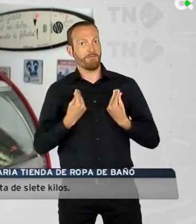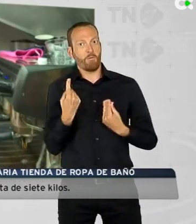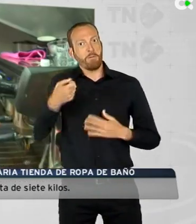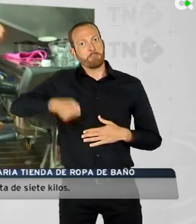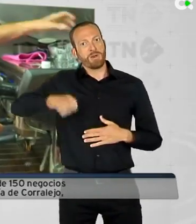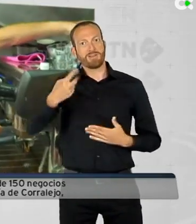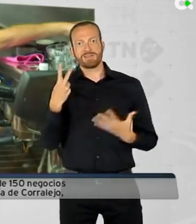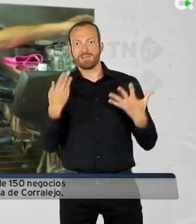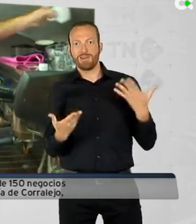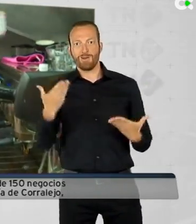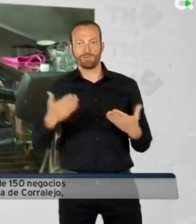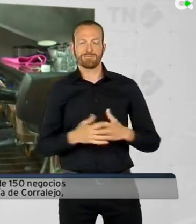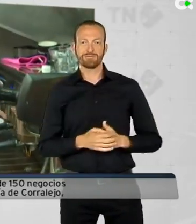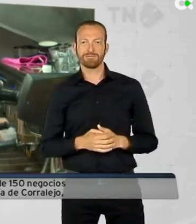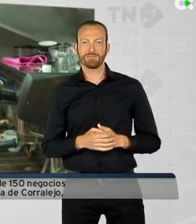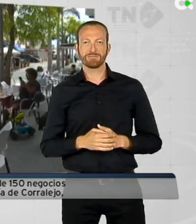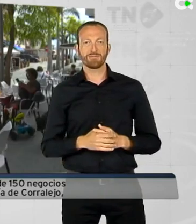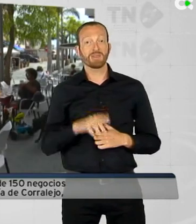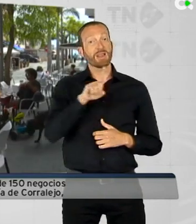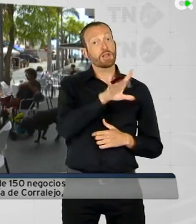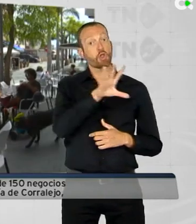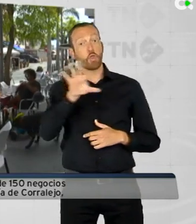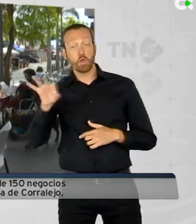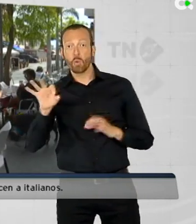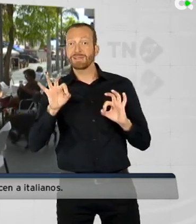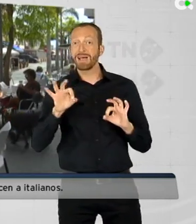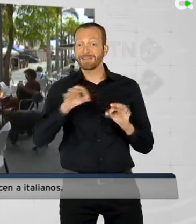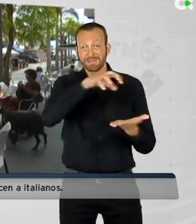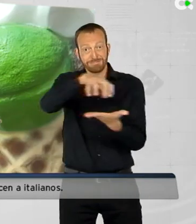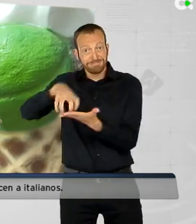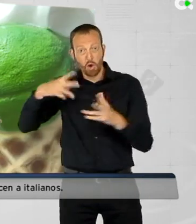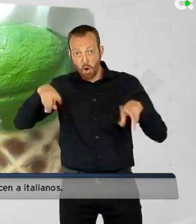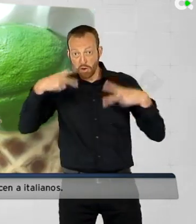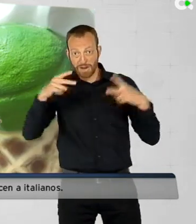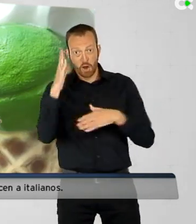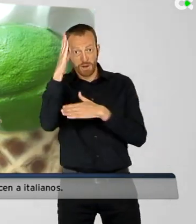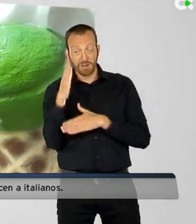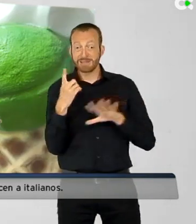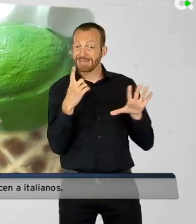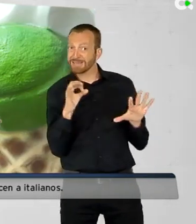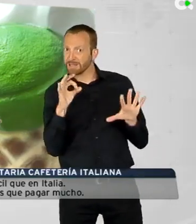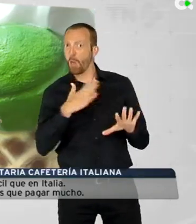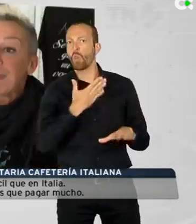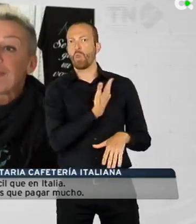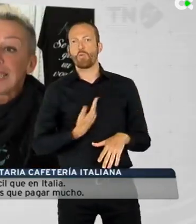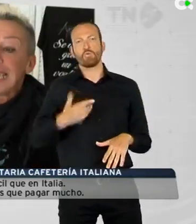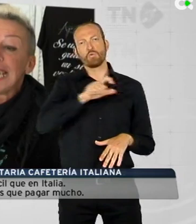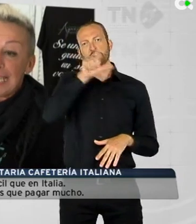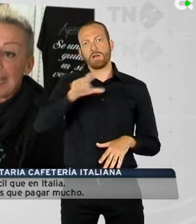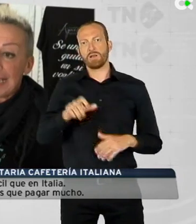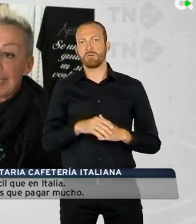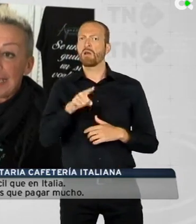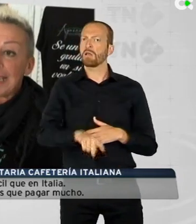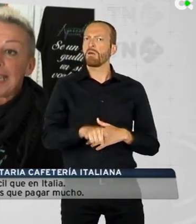kilos. De los más de 150 negocios de hostelería de Corralejo, 60 pertenecen a italianos. Está muy más fácil